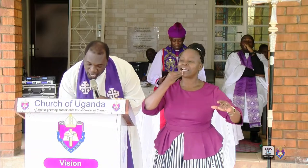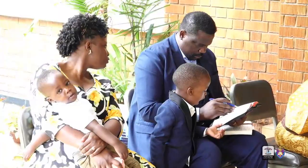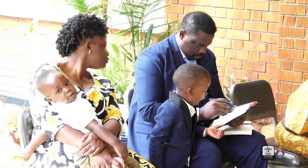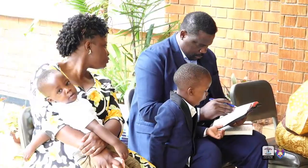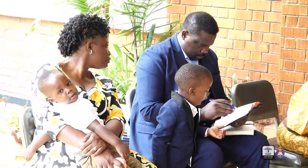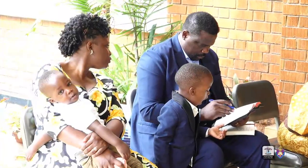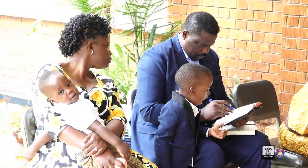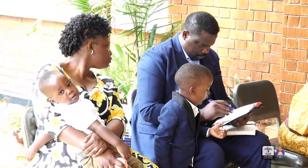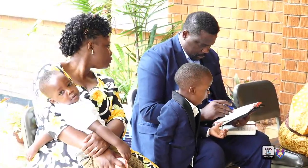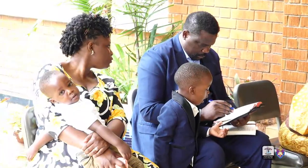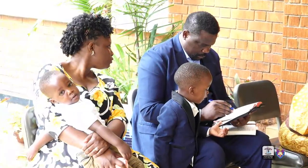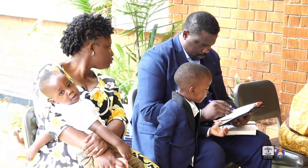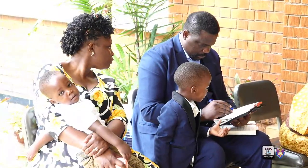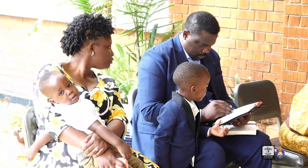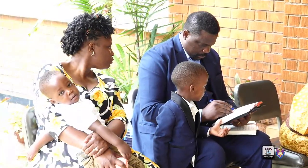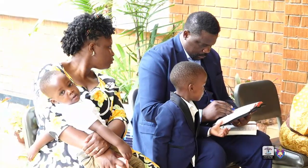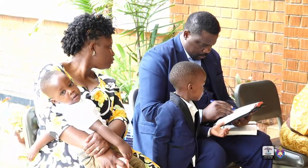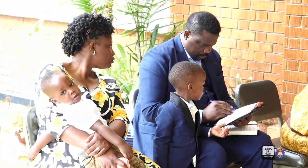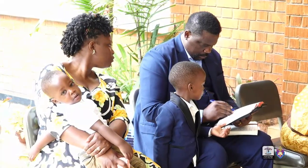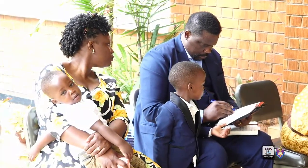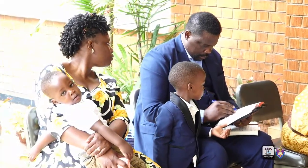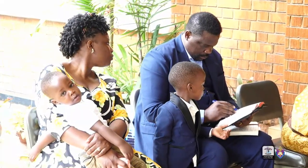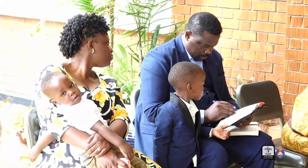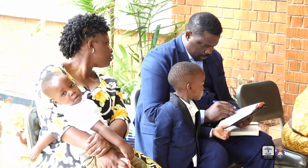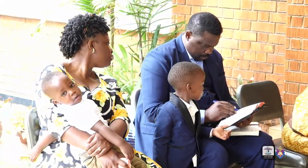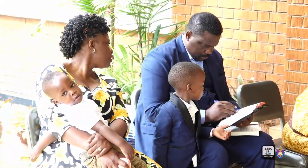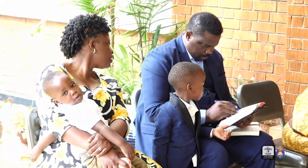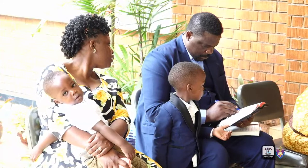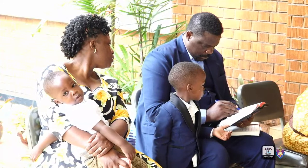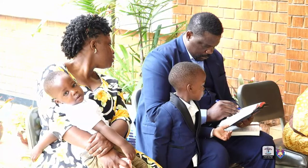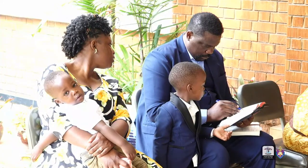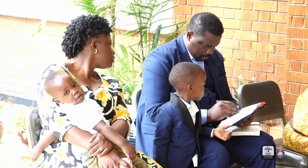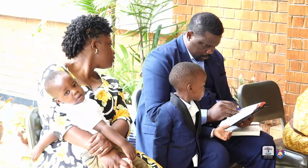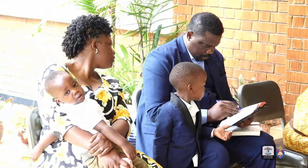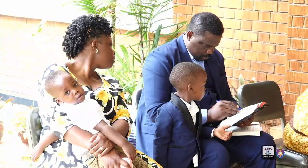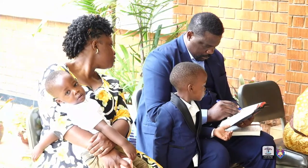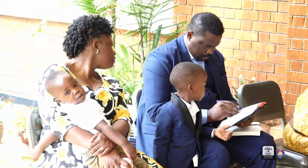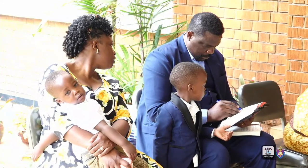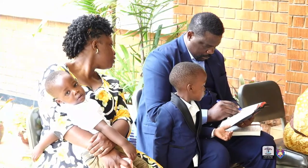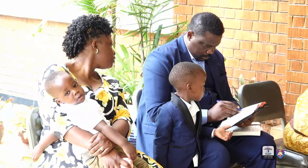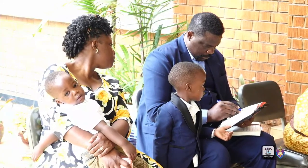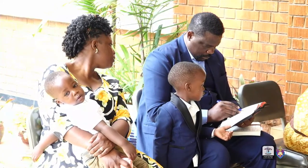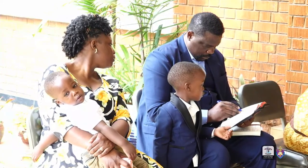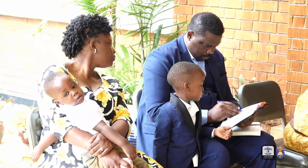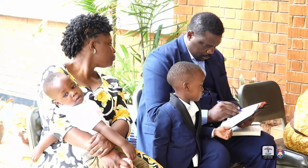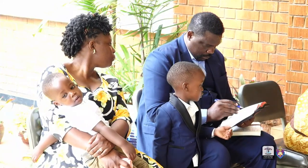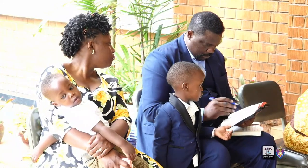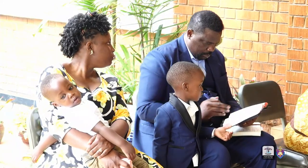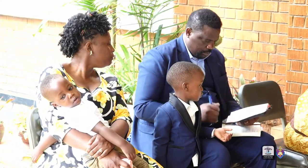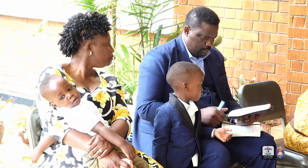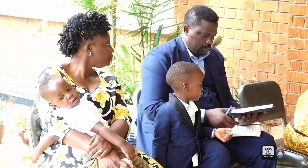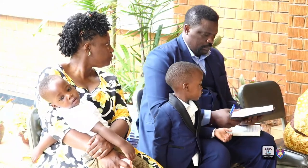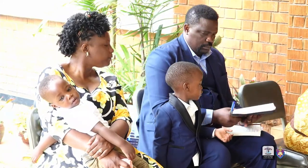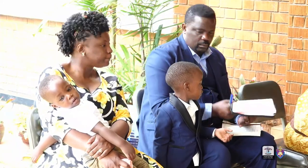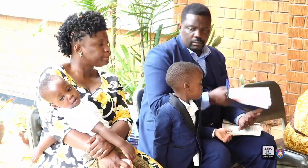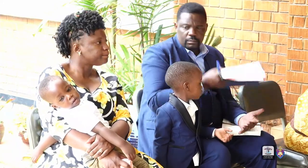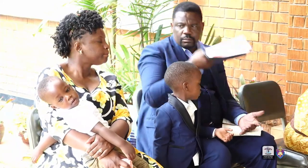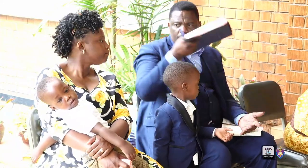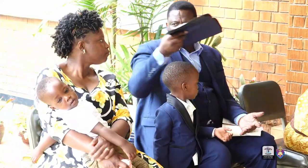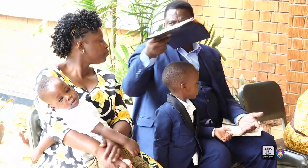kukola eyantuma by'ayagala n'okutuukiriza omulimu gwe.